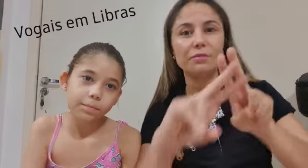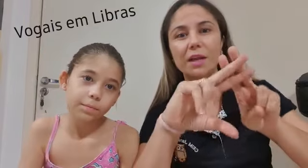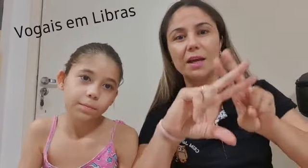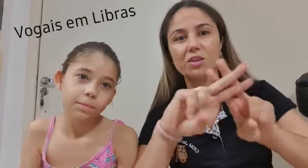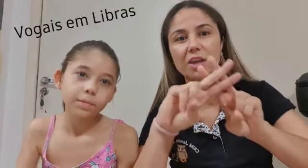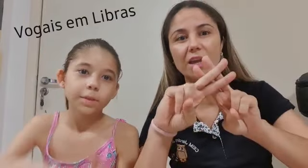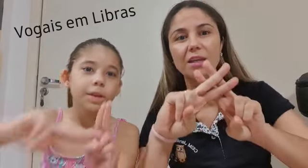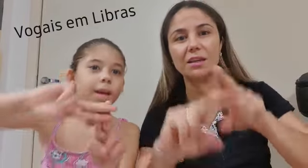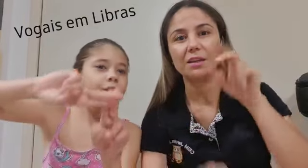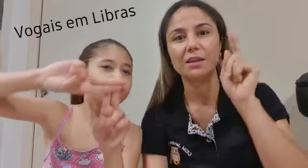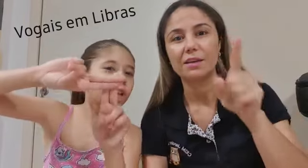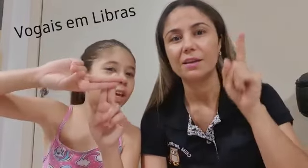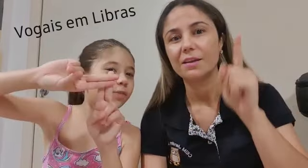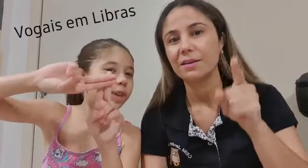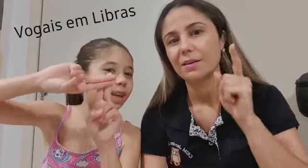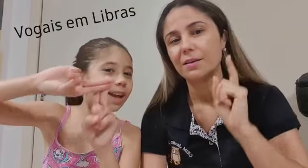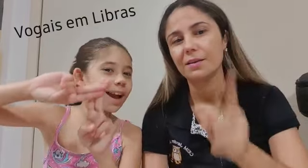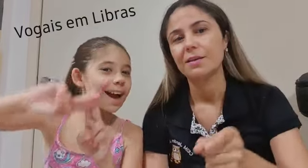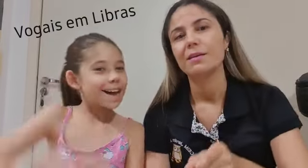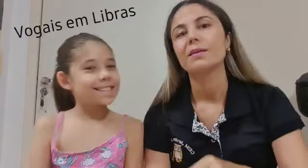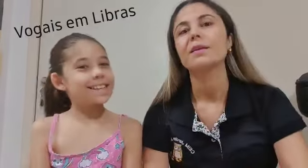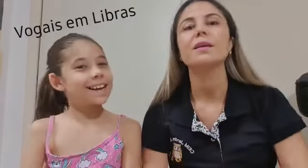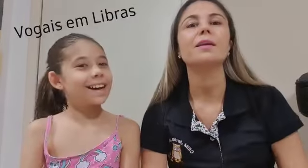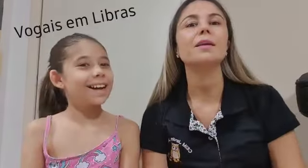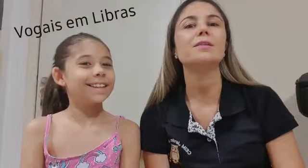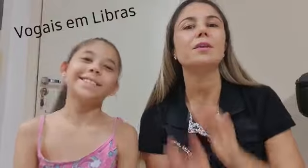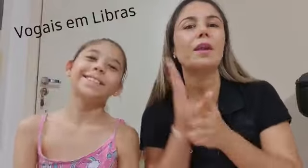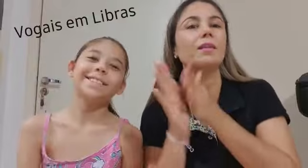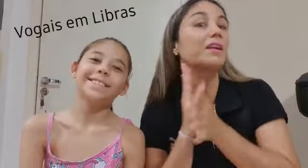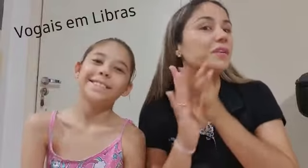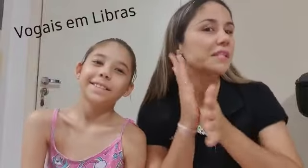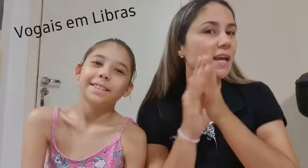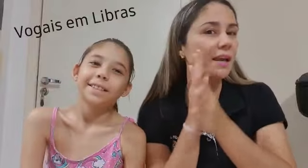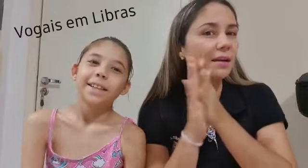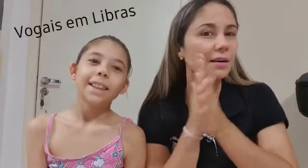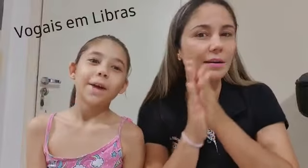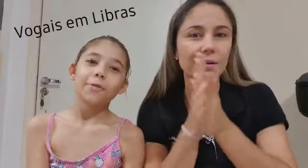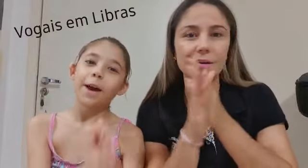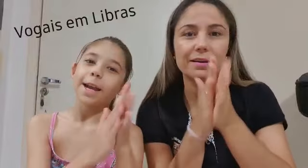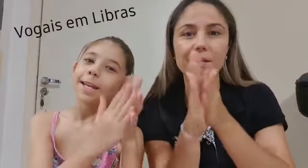filha? Hashtag? Hashtag fica em casa. Isso. E o que, que tem que fazer? Lavar as